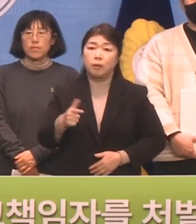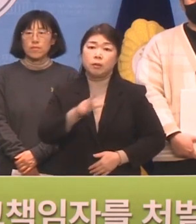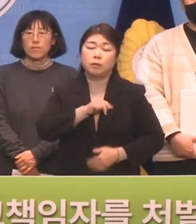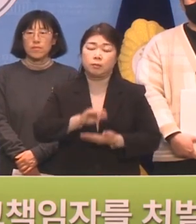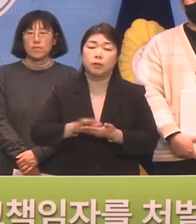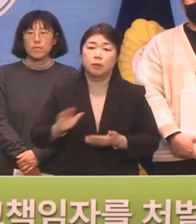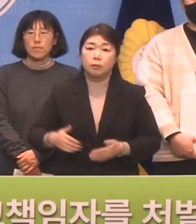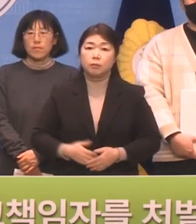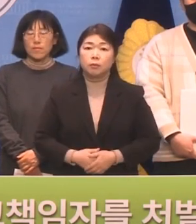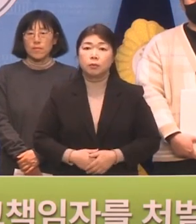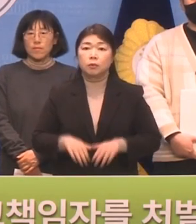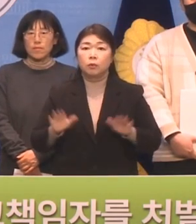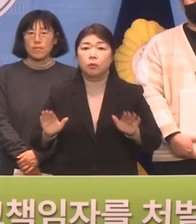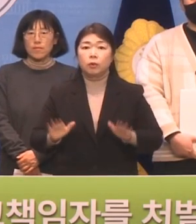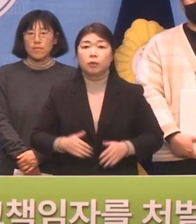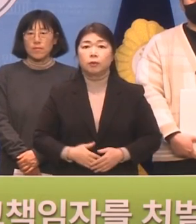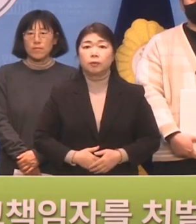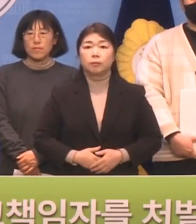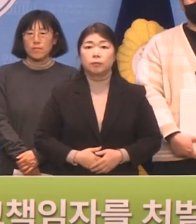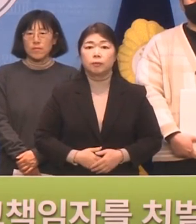오늘